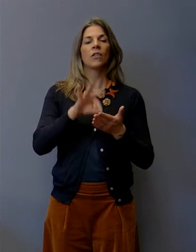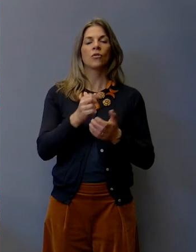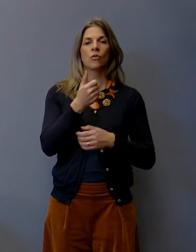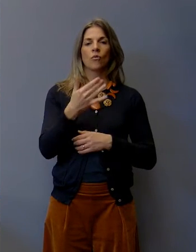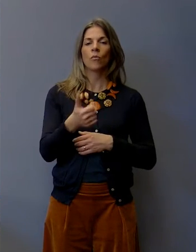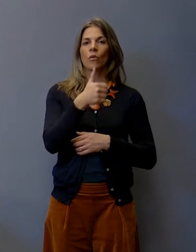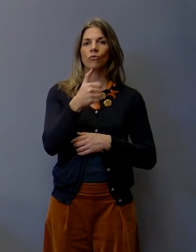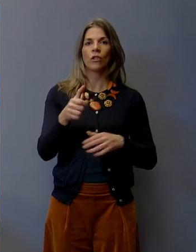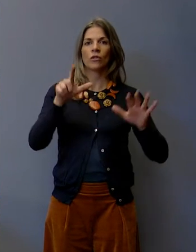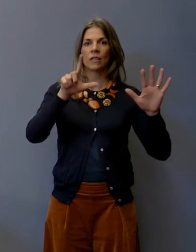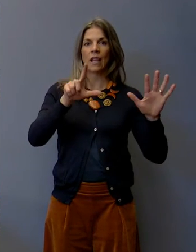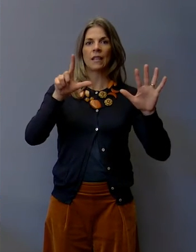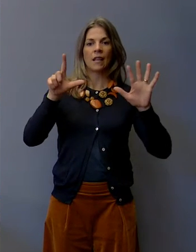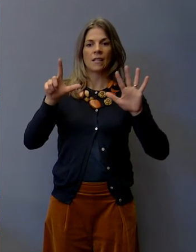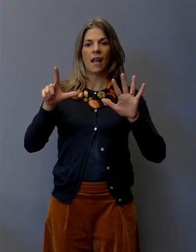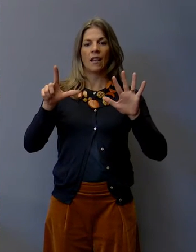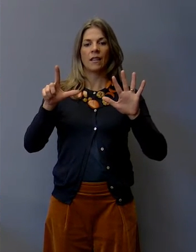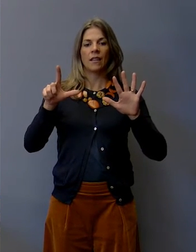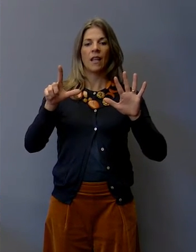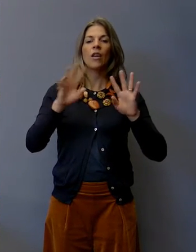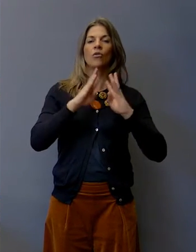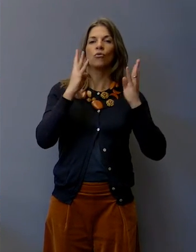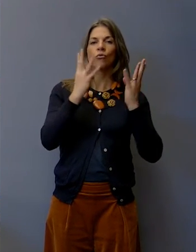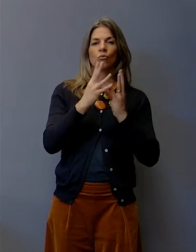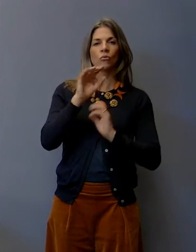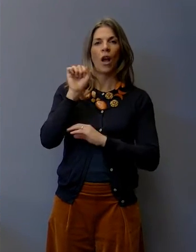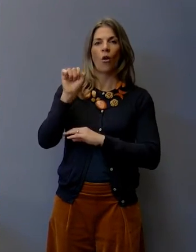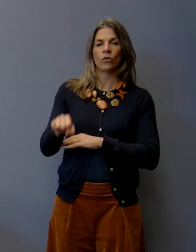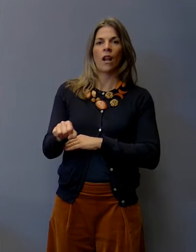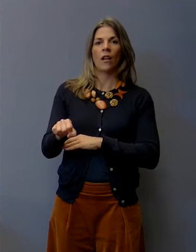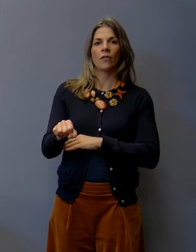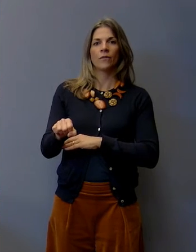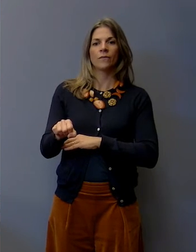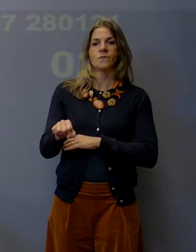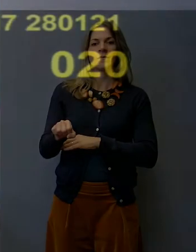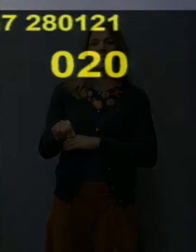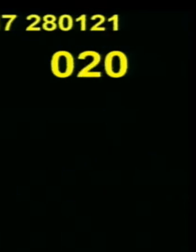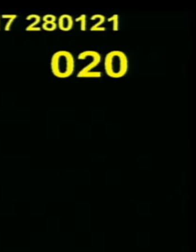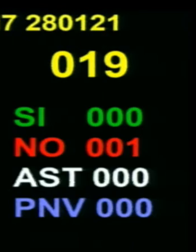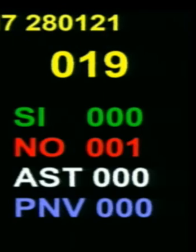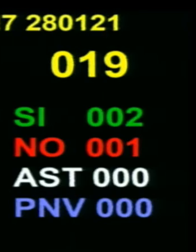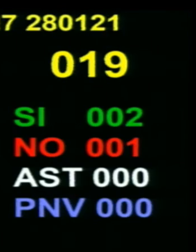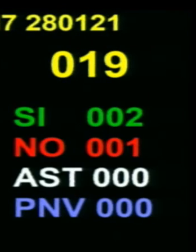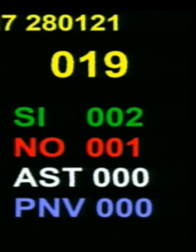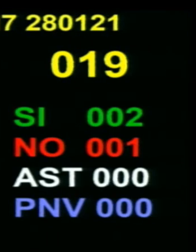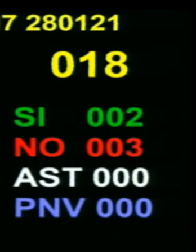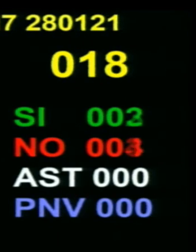177 con parere contrario della giunta si vota